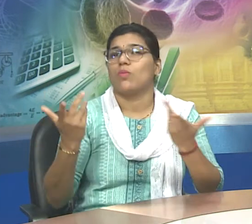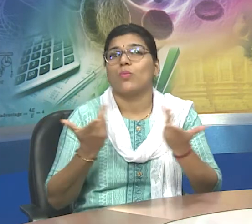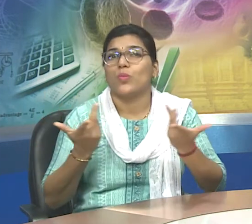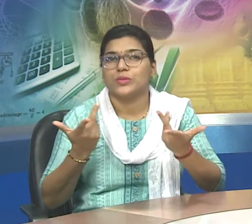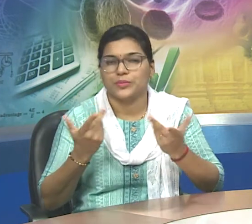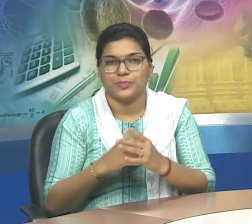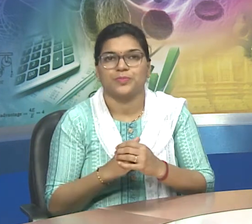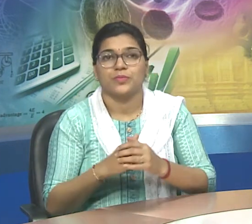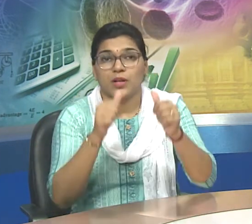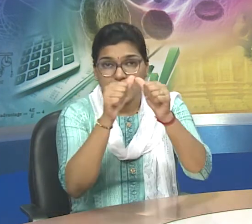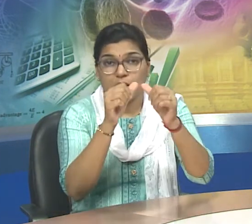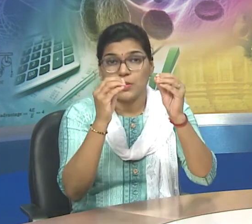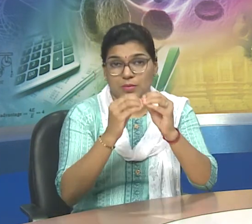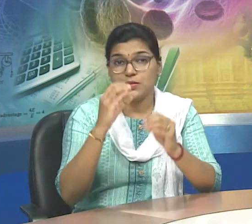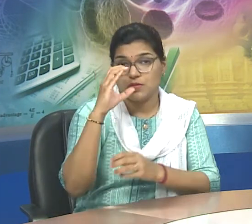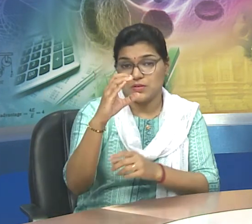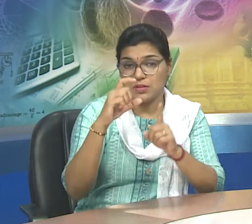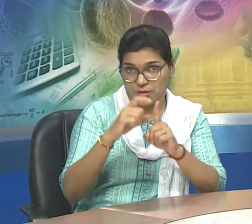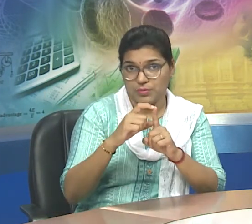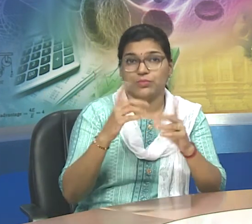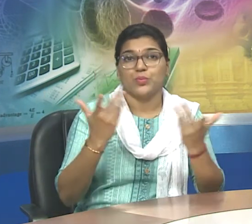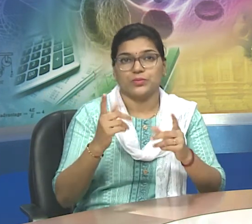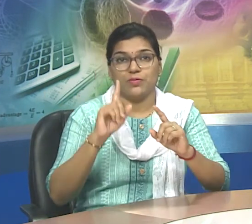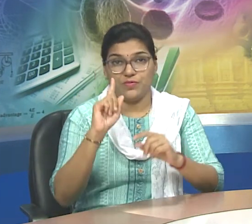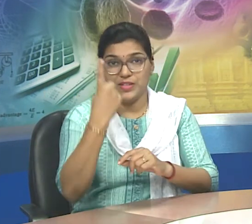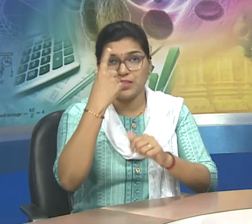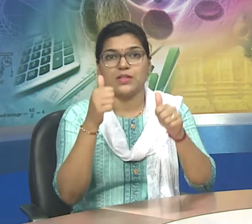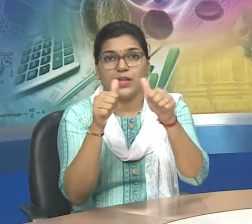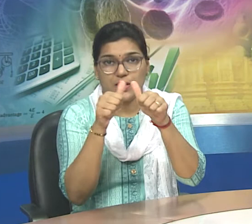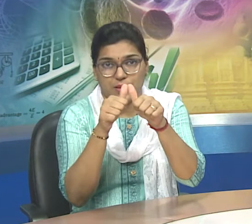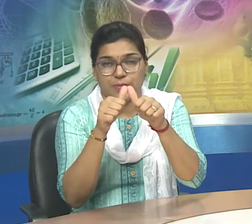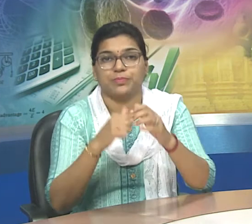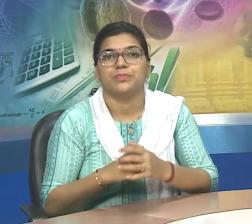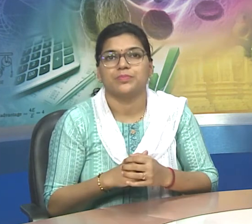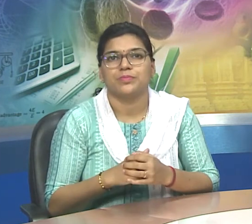बतानी है जो स्टेट और बाकी समुदाय के बारे में कही गई है।